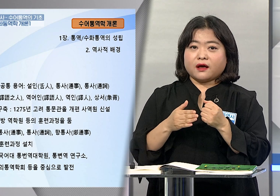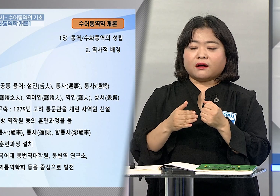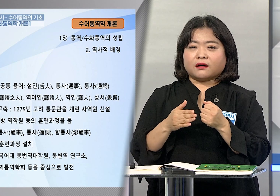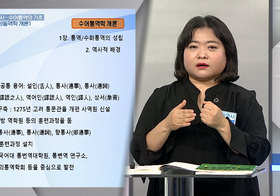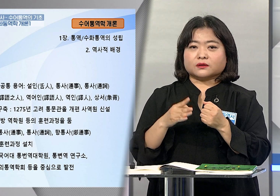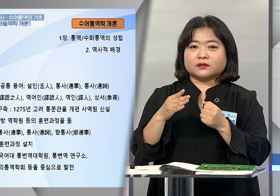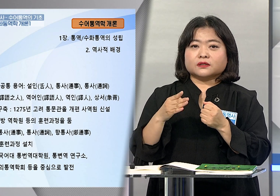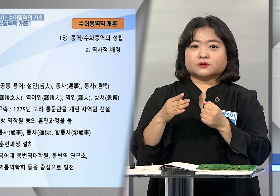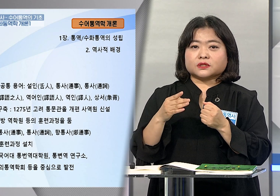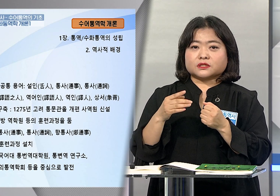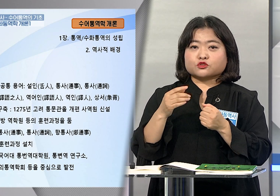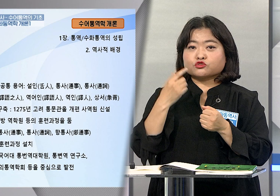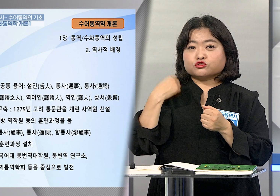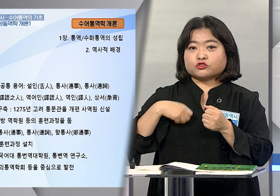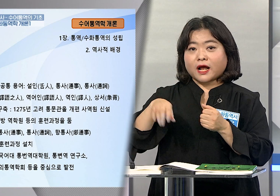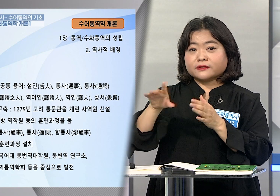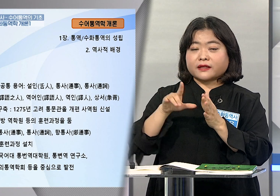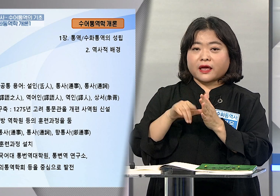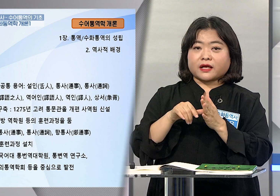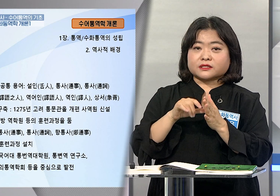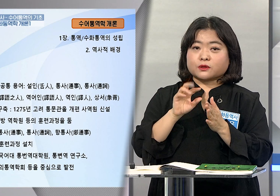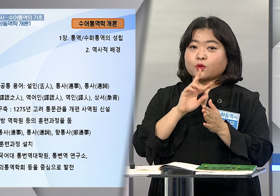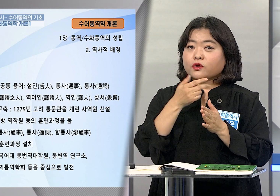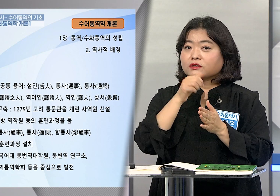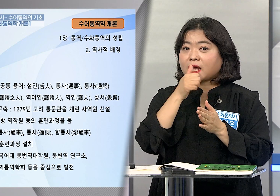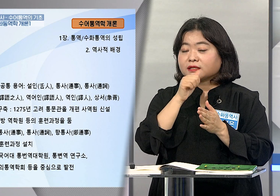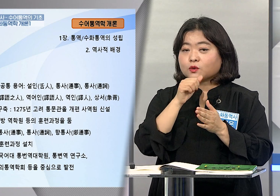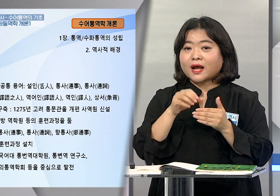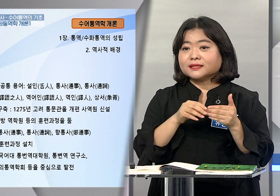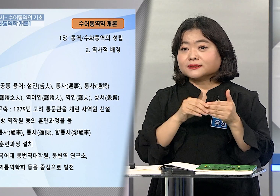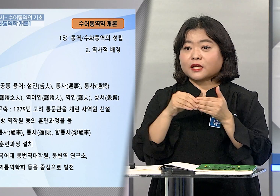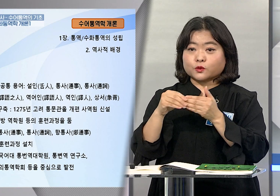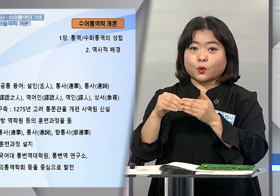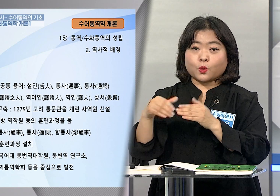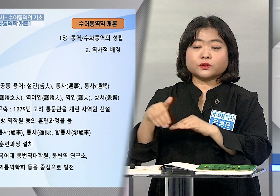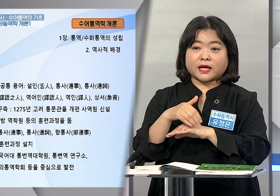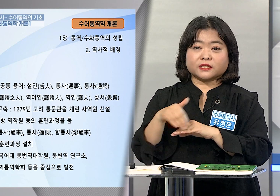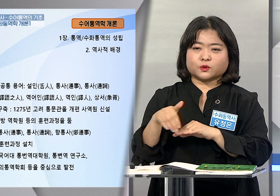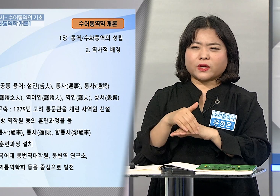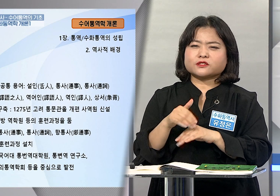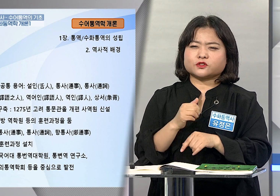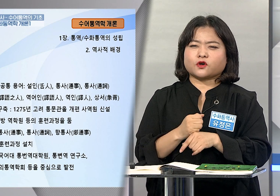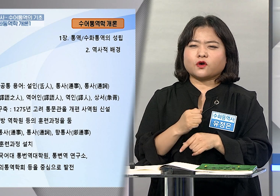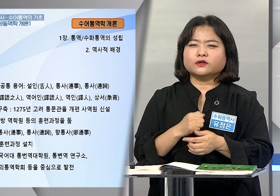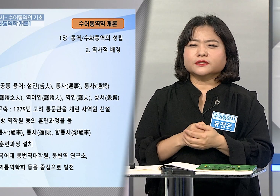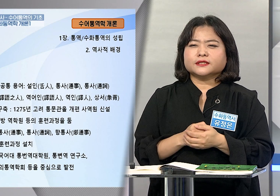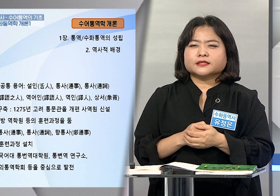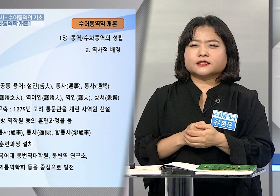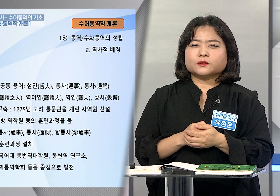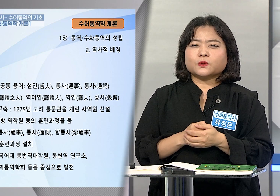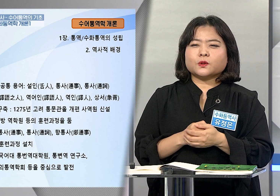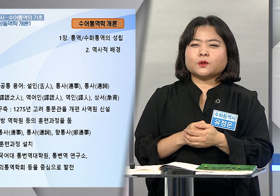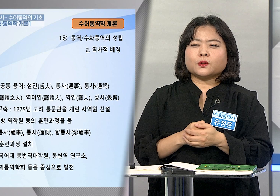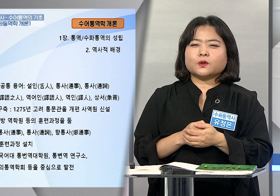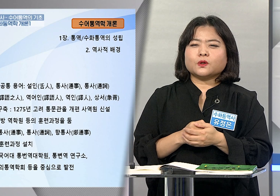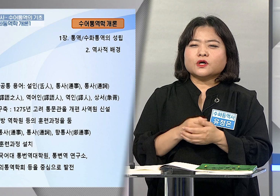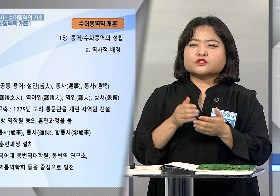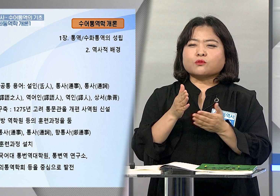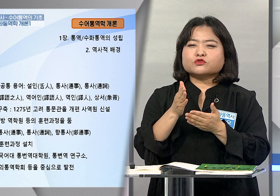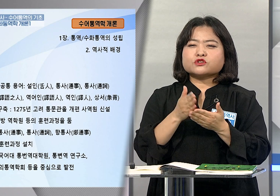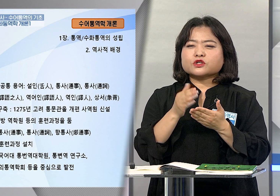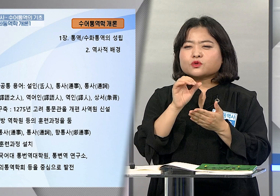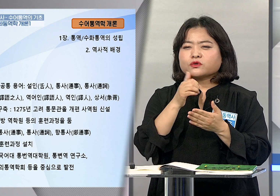때문에 이제 중국으로 갈 때 이제 통역을 하는 관리를 데리고 다니기도 했었죠.